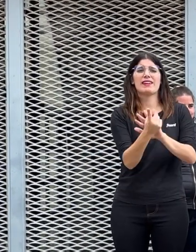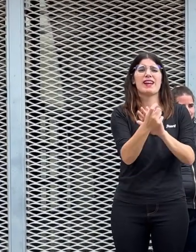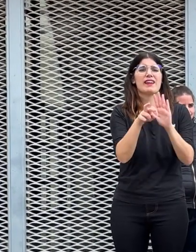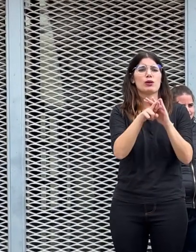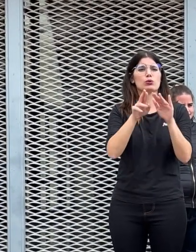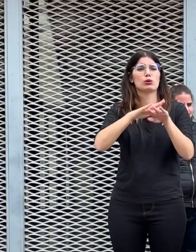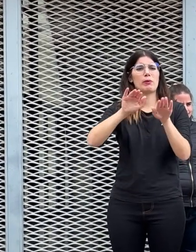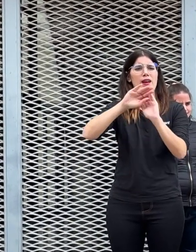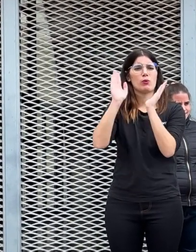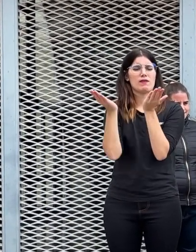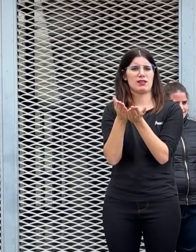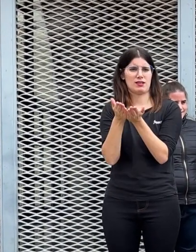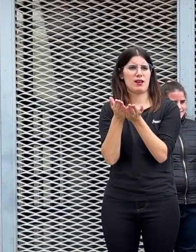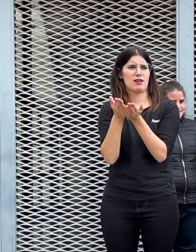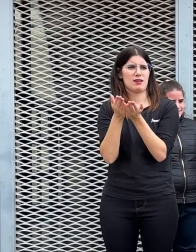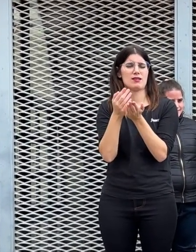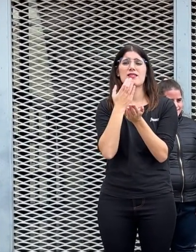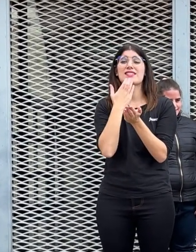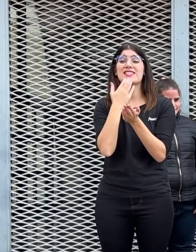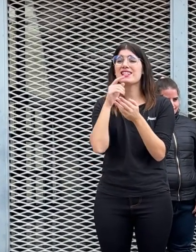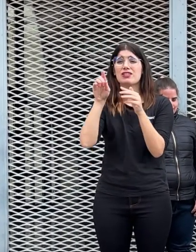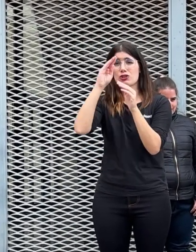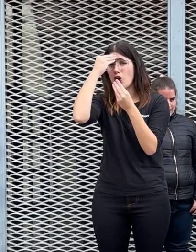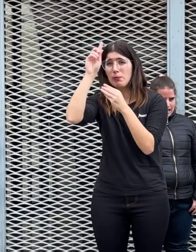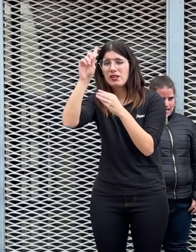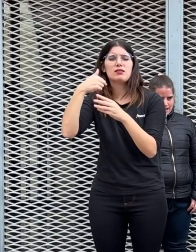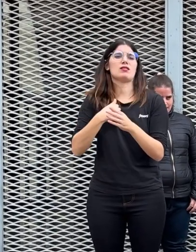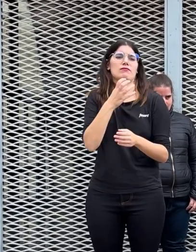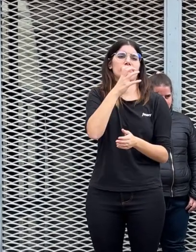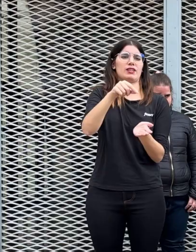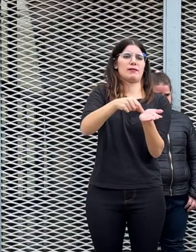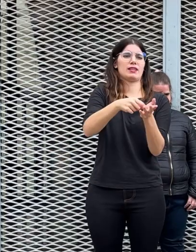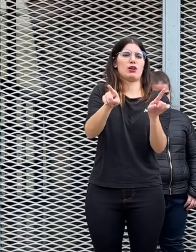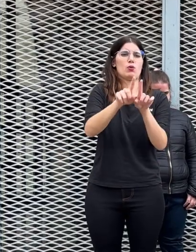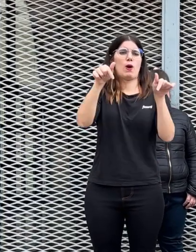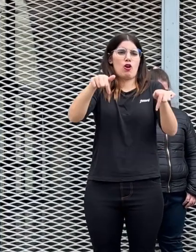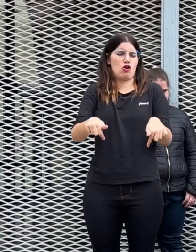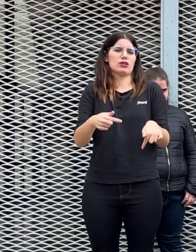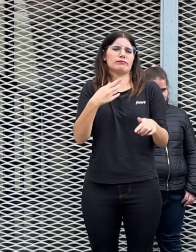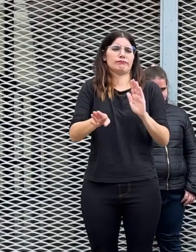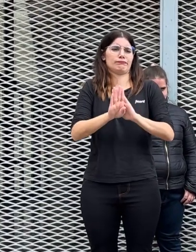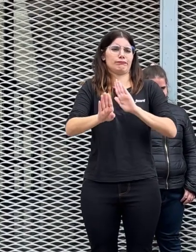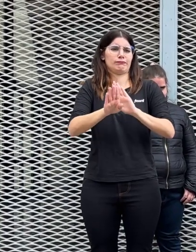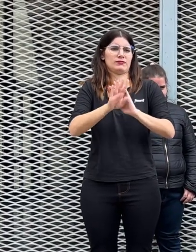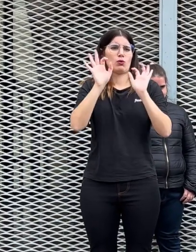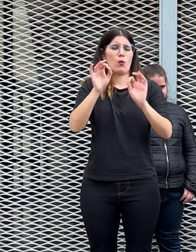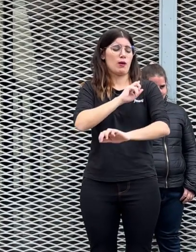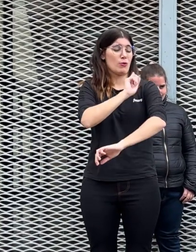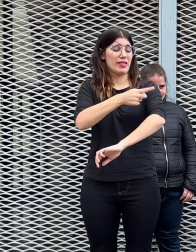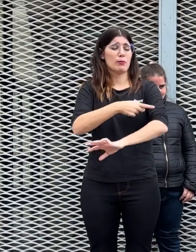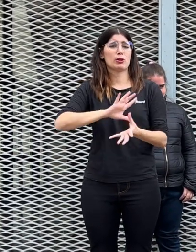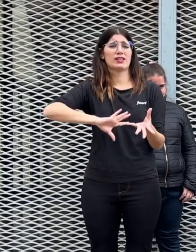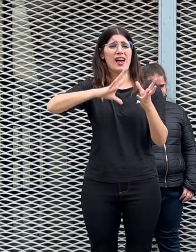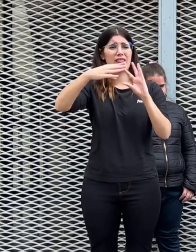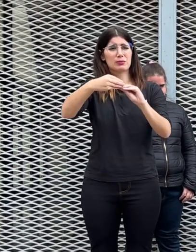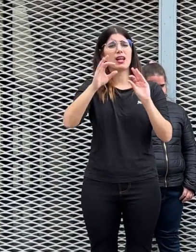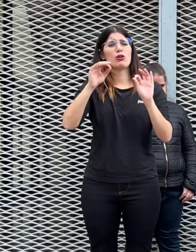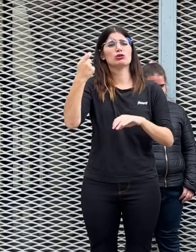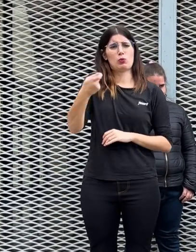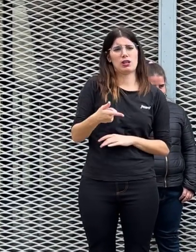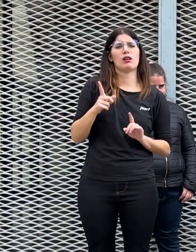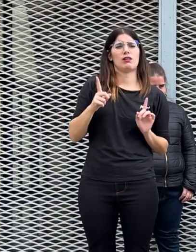recursos, seguiremos reivindicando en días como hoy que el deporte adaptado es